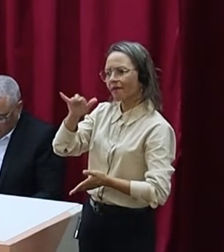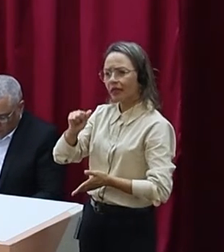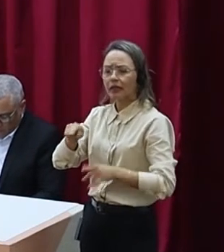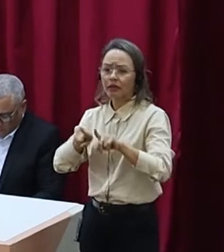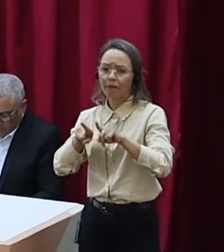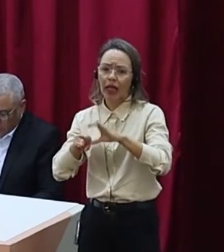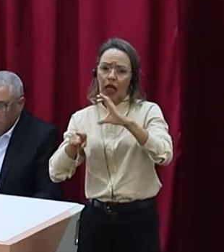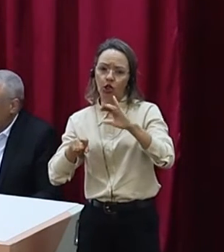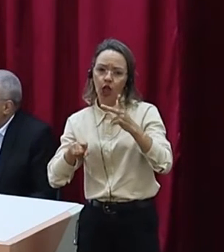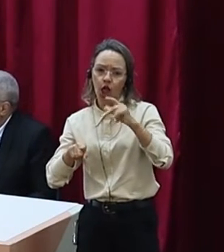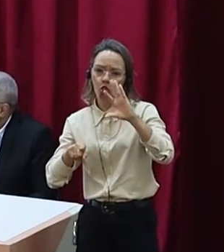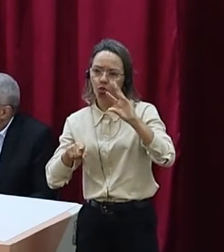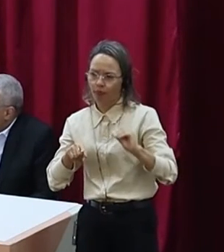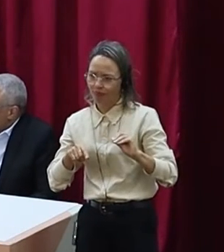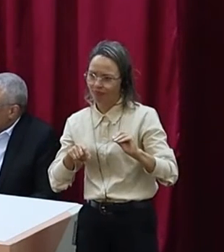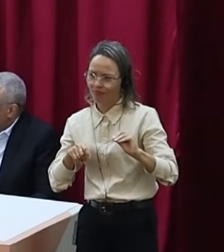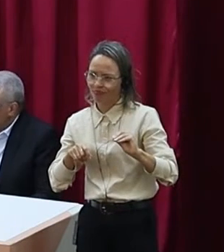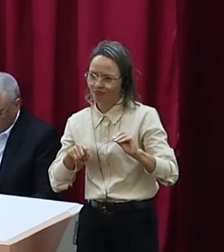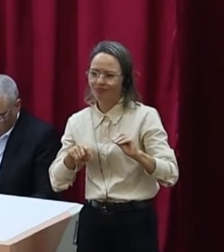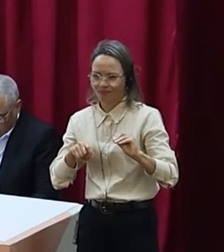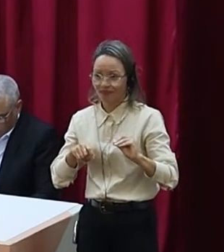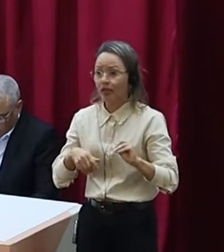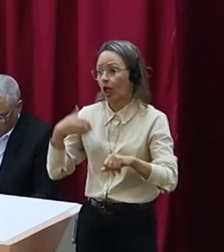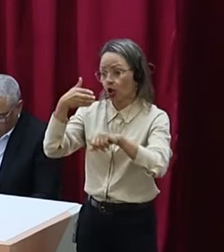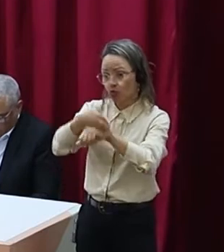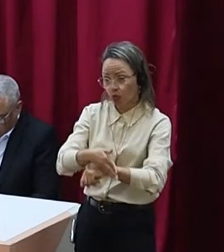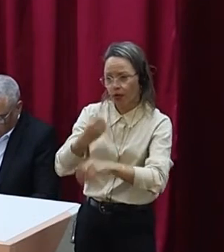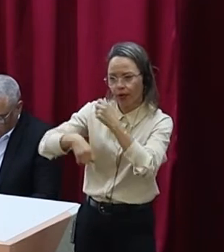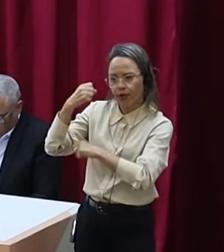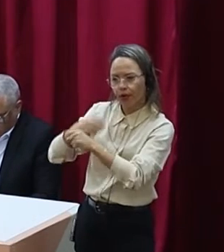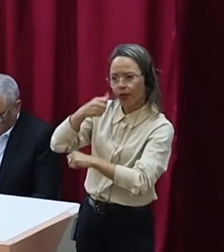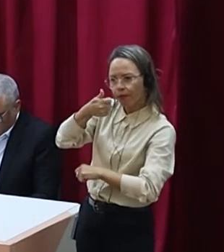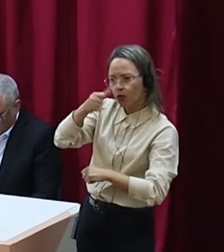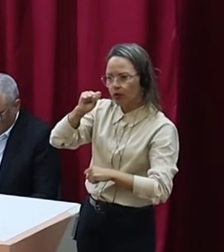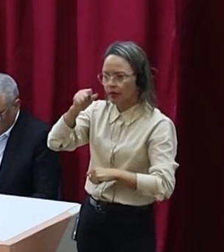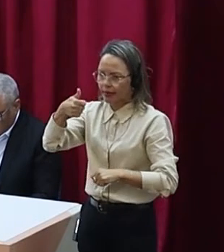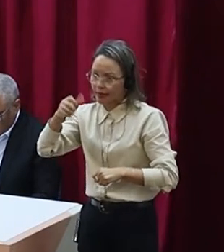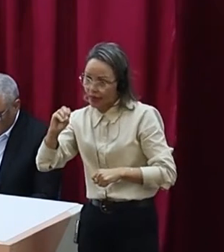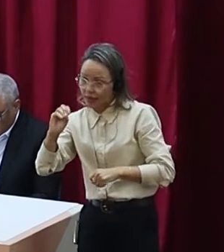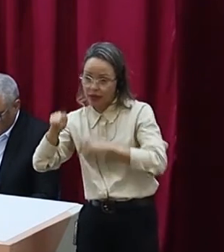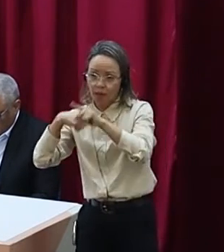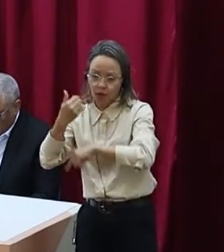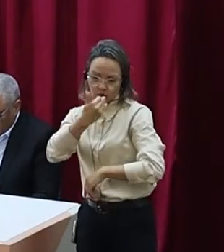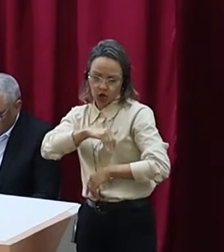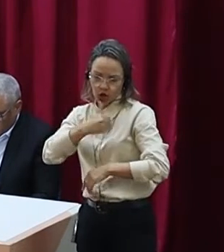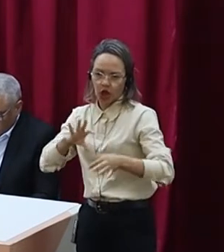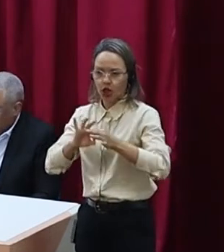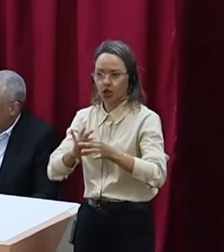Belgrano entró a Paraguay en 1810, después de que Argentina se independizara, proyecto de